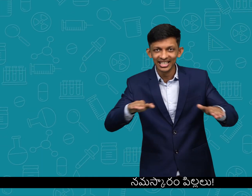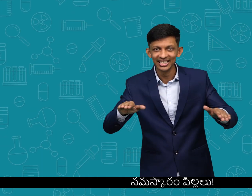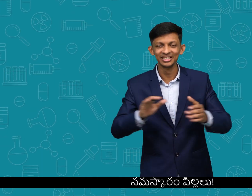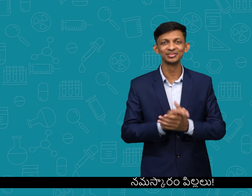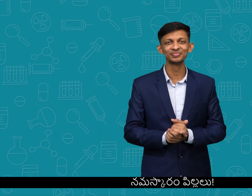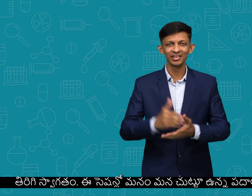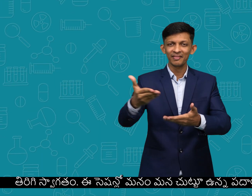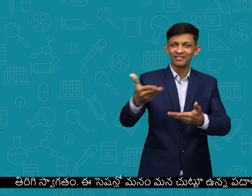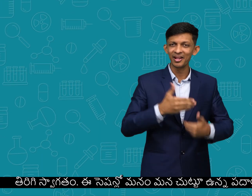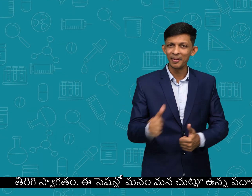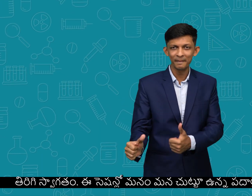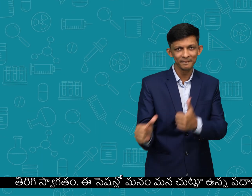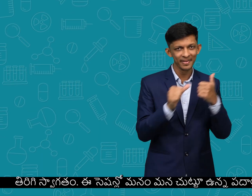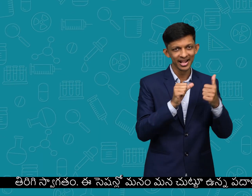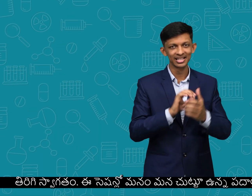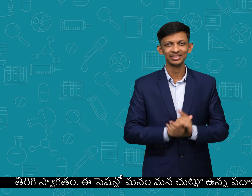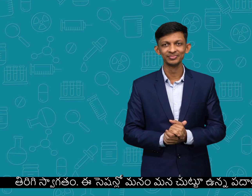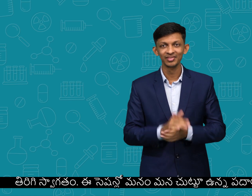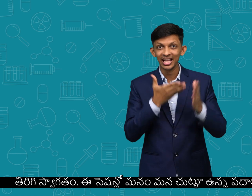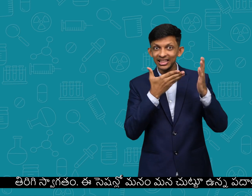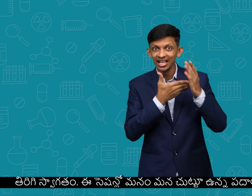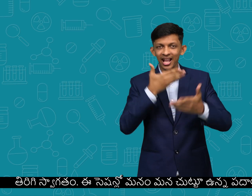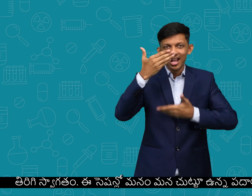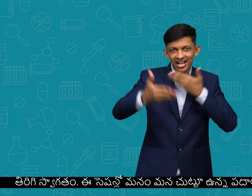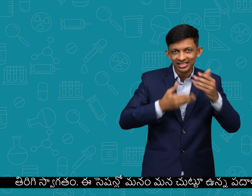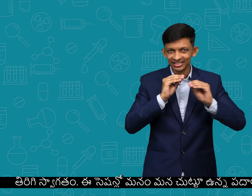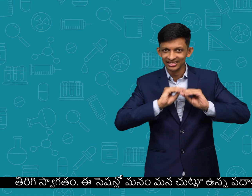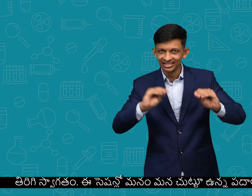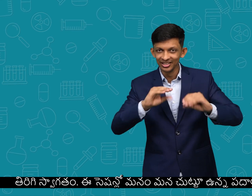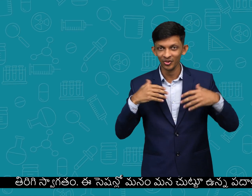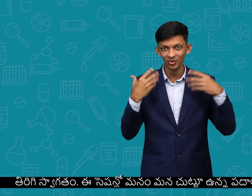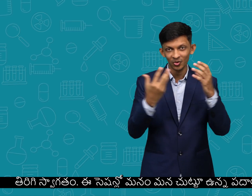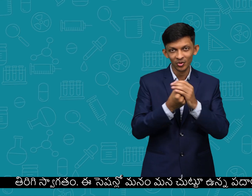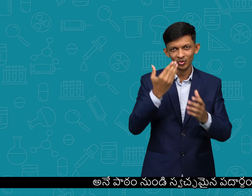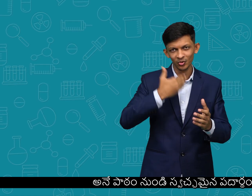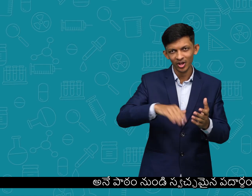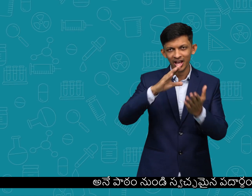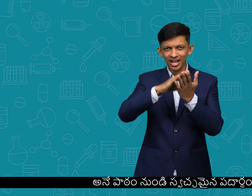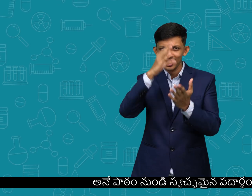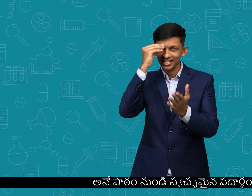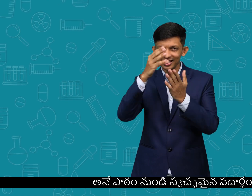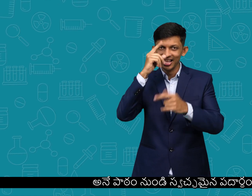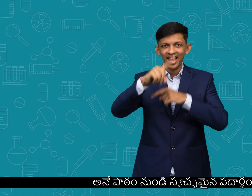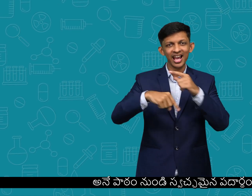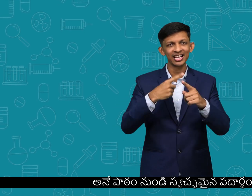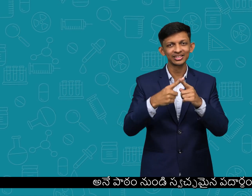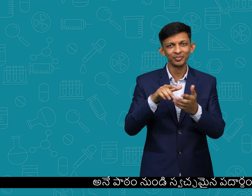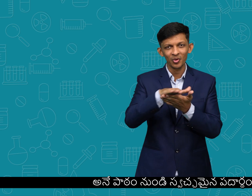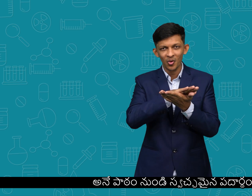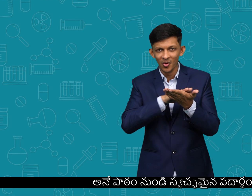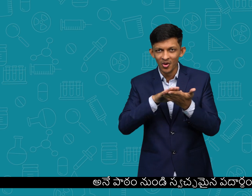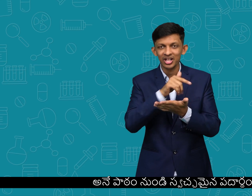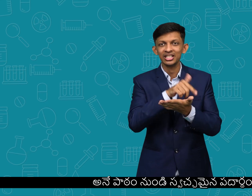నమస్కారం పిల్లలు, తిరిగి స్వాగతం. ఈ సెషన్లో మనం మన చుట్టూ ఉన్న పదార్థం స్వచ్ఛమైనదా అనే పాఠం